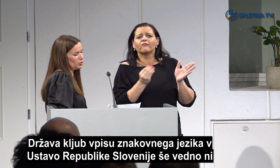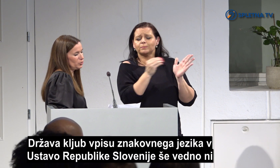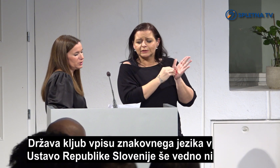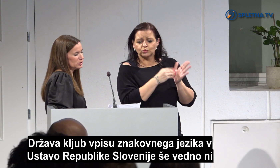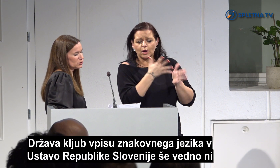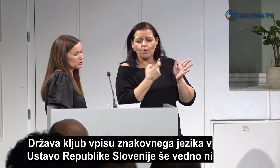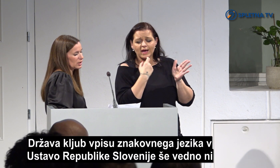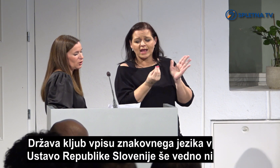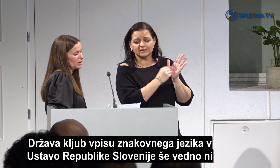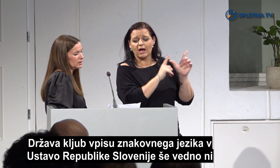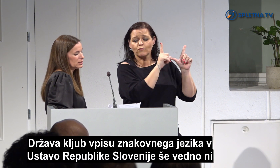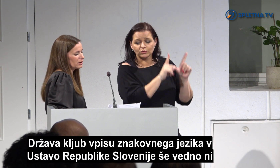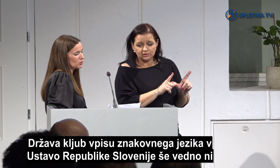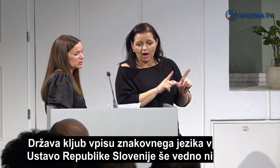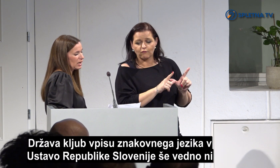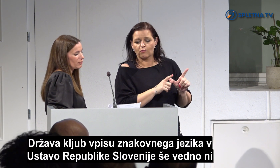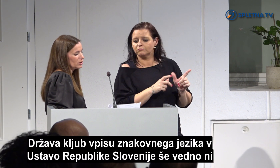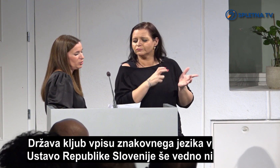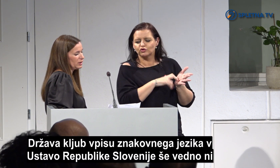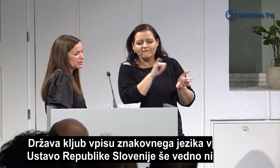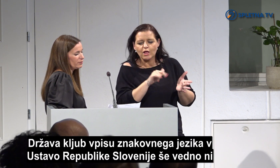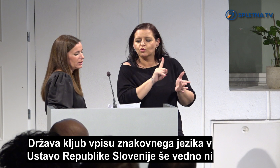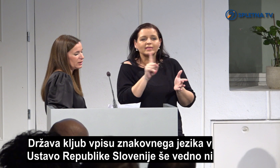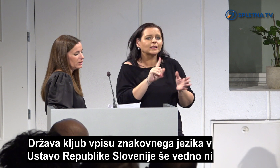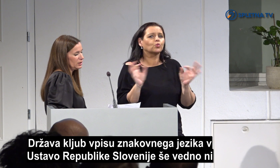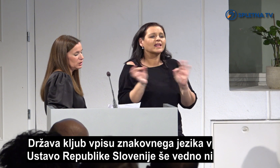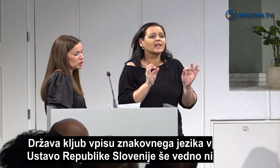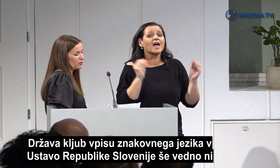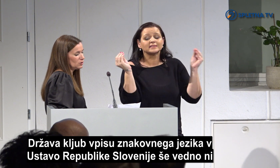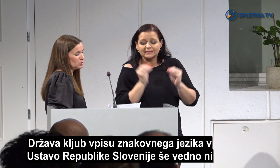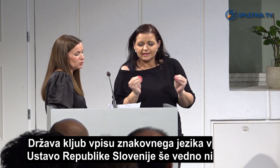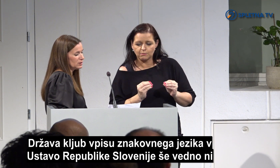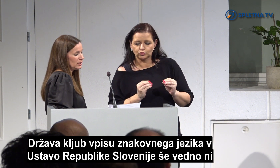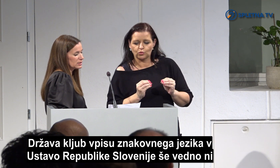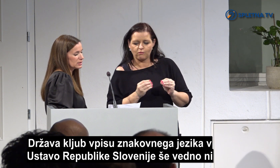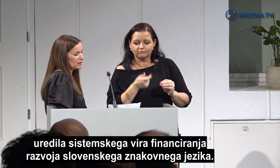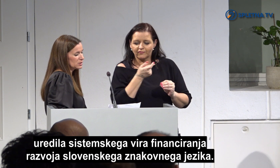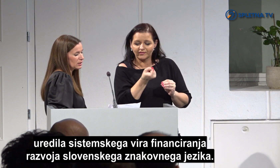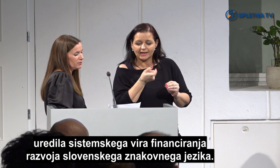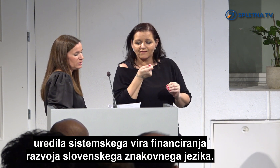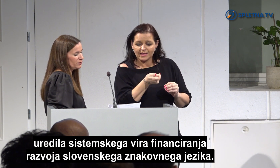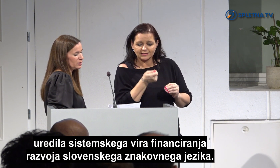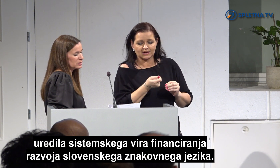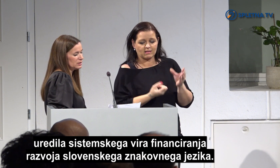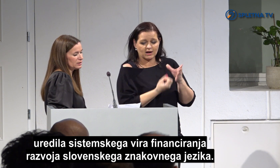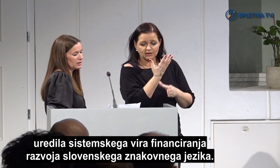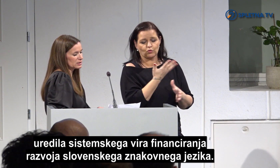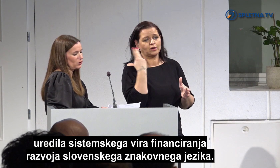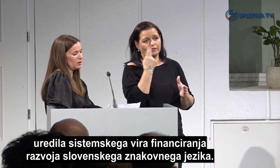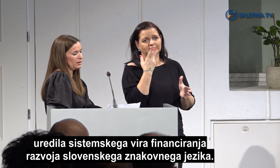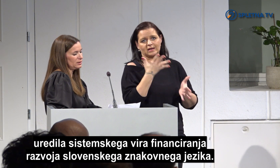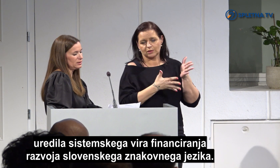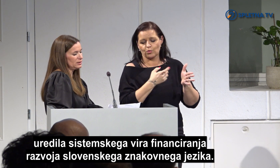Država kljub vpisu znakovnega jezika v Ustavo Republike Slovenije še vedno ni uredila sistemskega vira